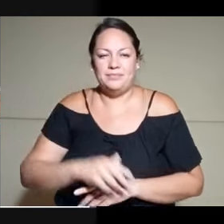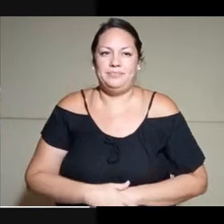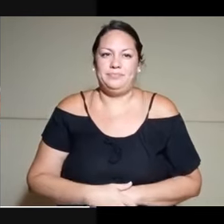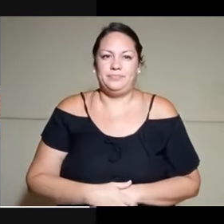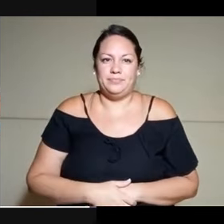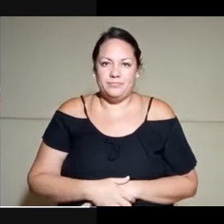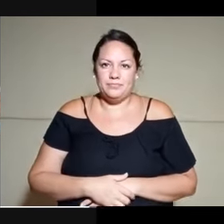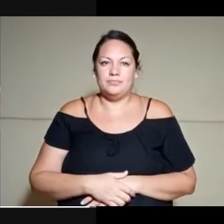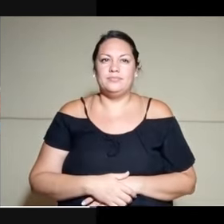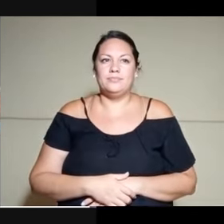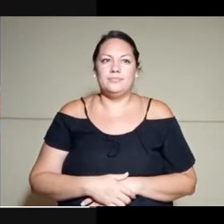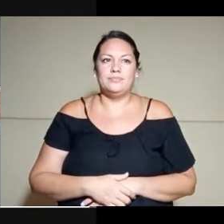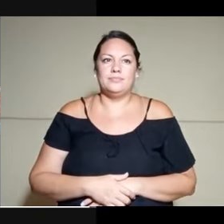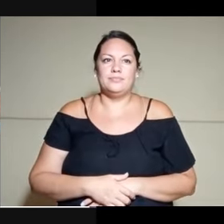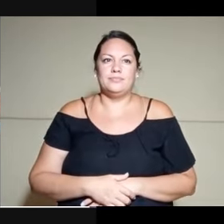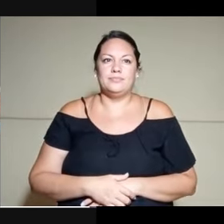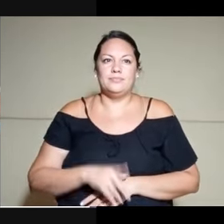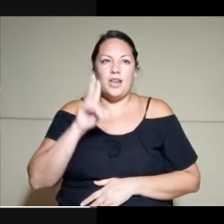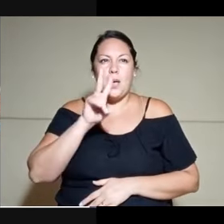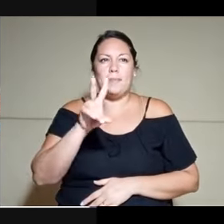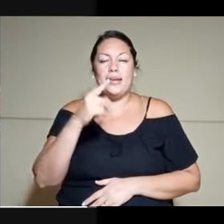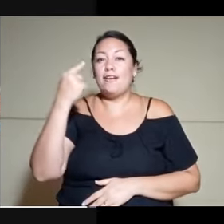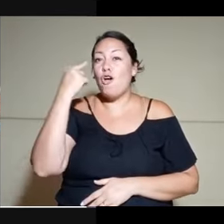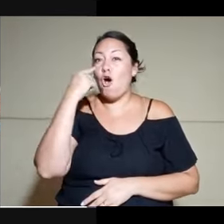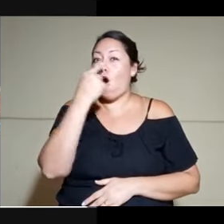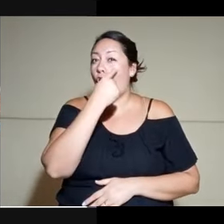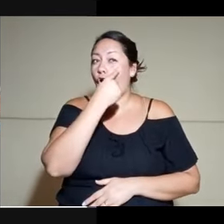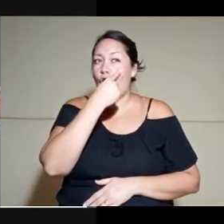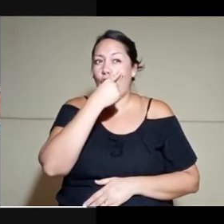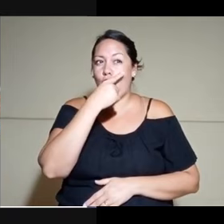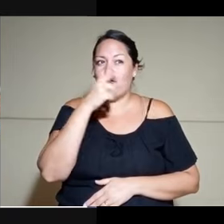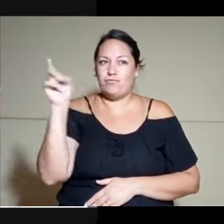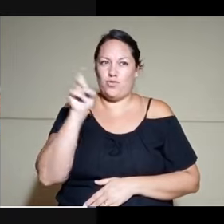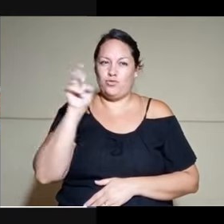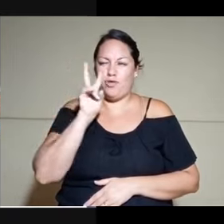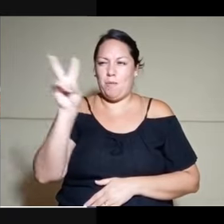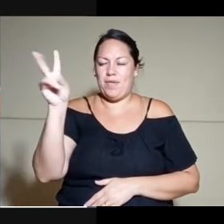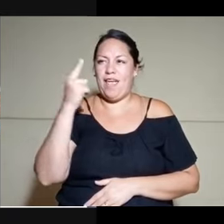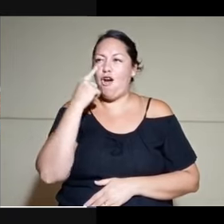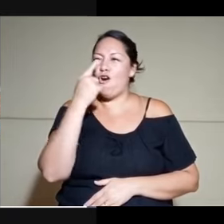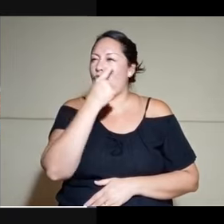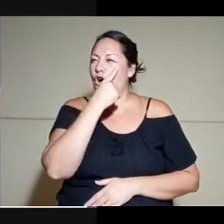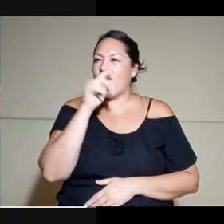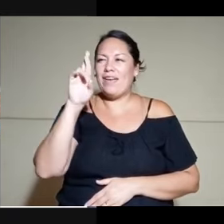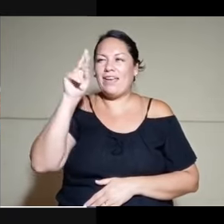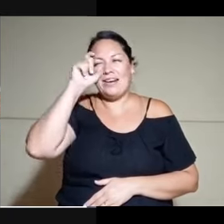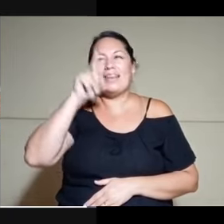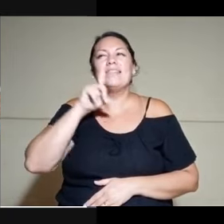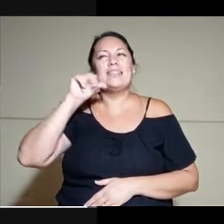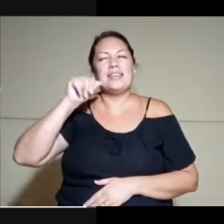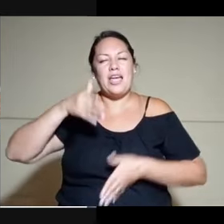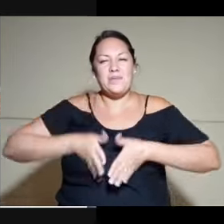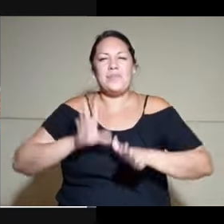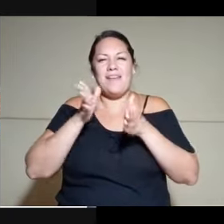ojo y después ya vamos a ver la vía, van a estudiar la vía y termina en la zona, fíjense, imagínense, acá adelante